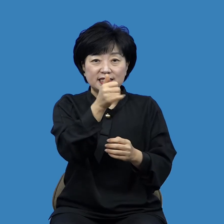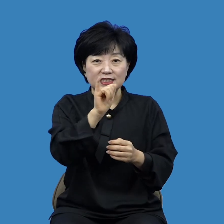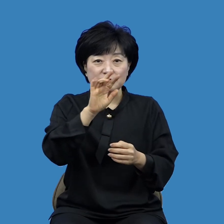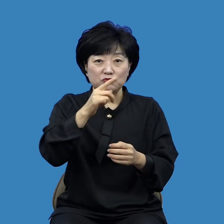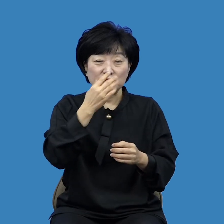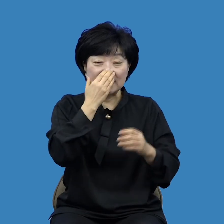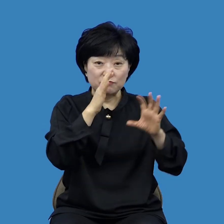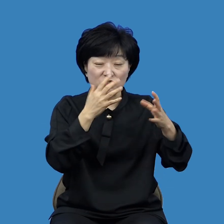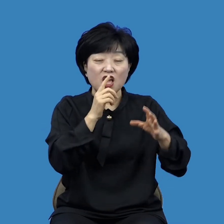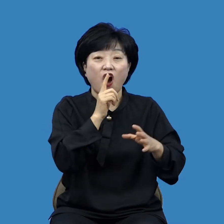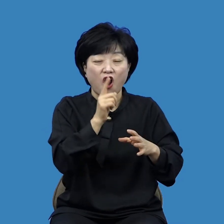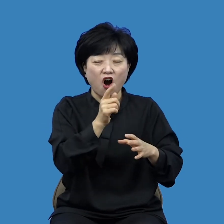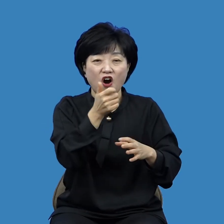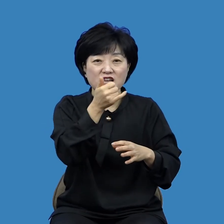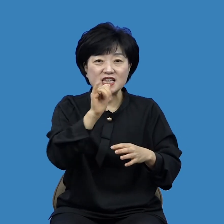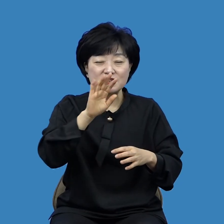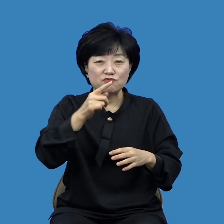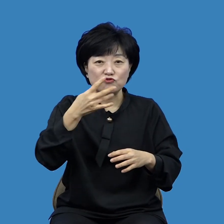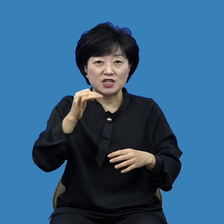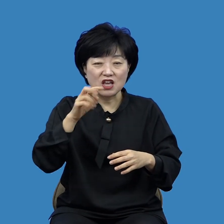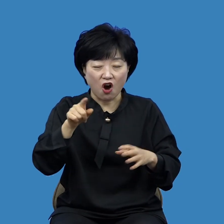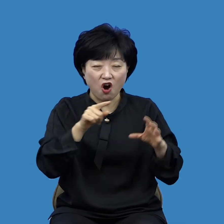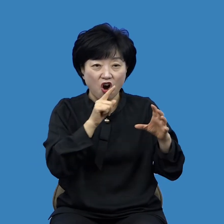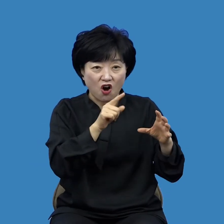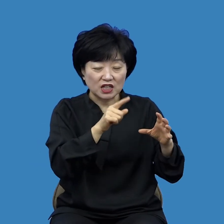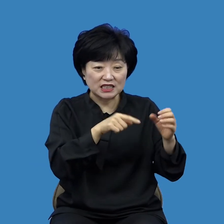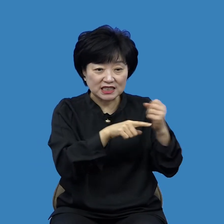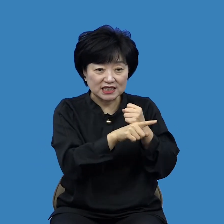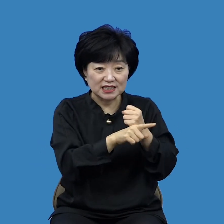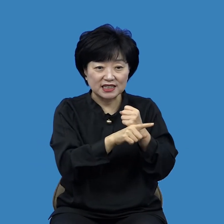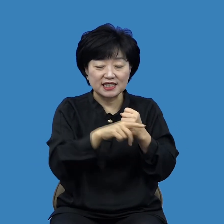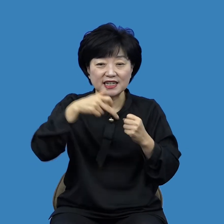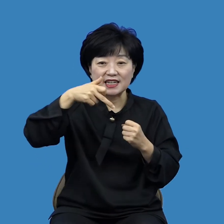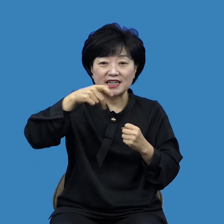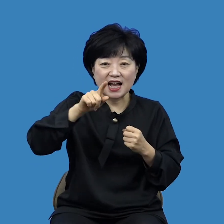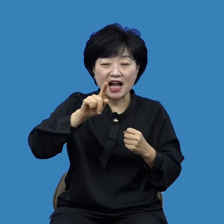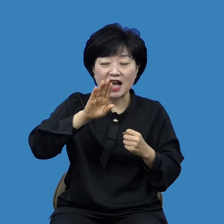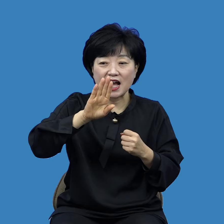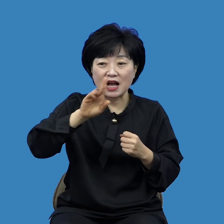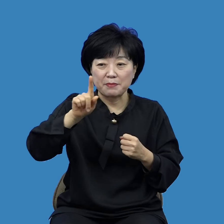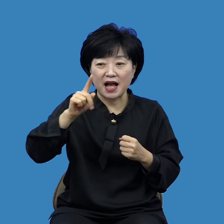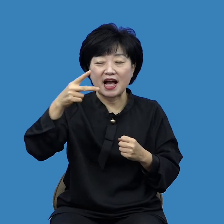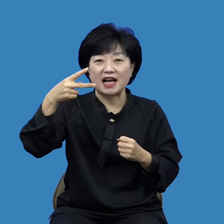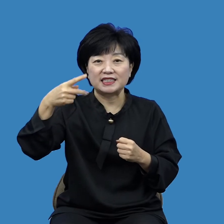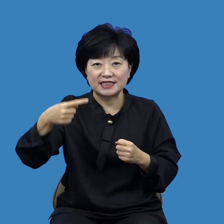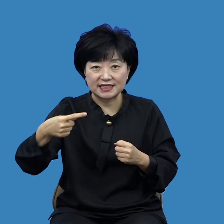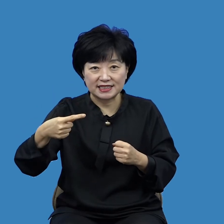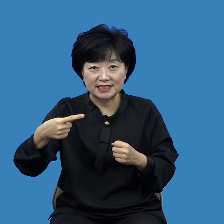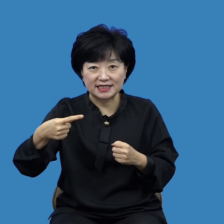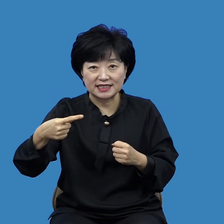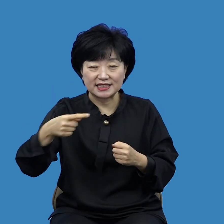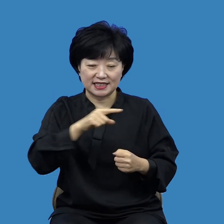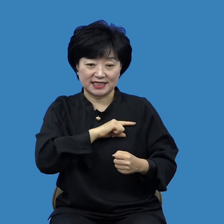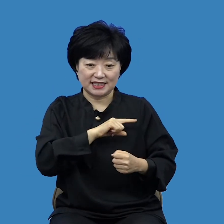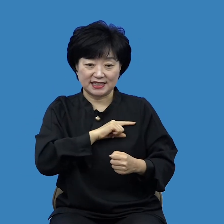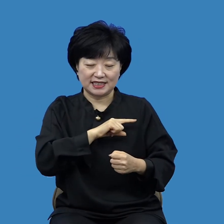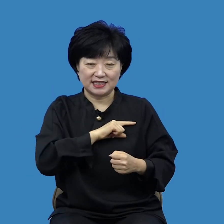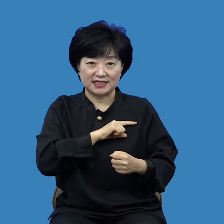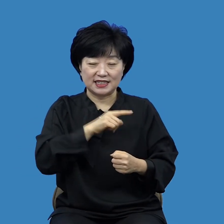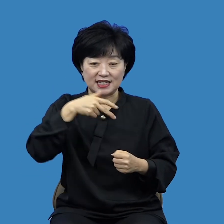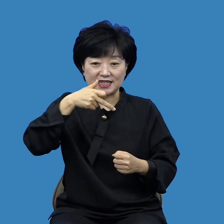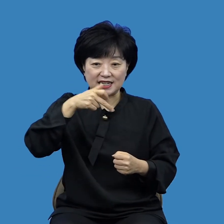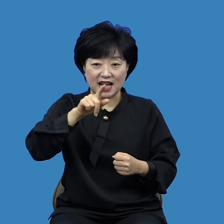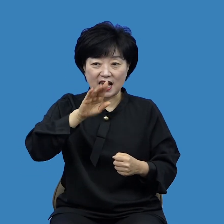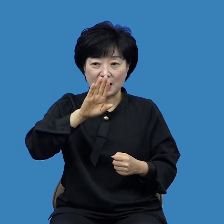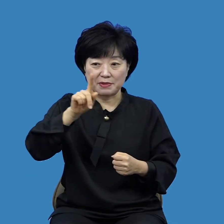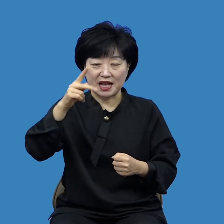히브리어가 카바드라고 하는 단어예요. 카바드라고 하는 단어인데, 이 단어의 원뜻은 뭐냐면 무겁다 이런